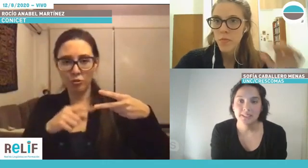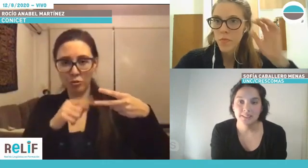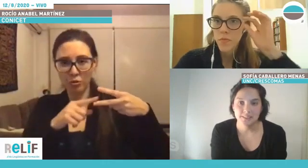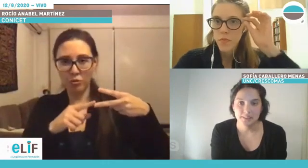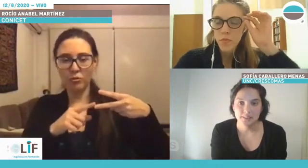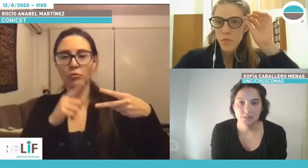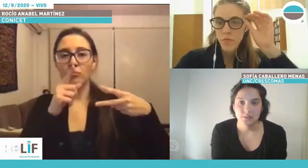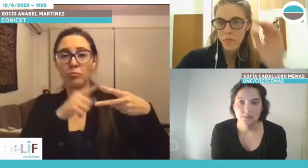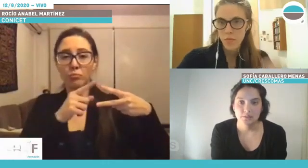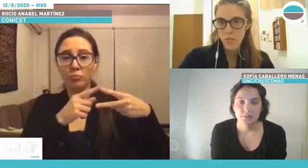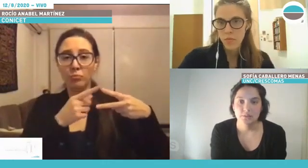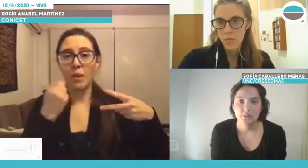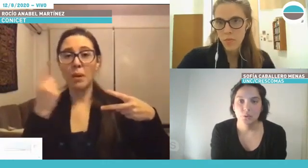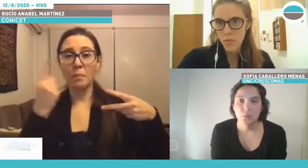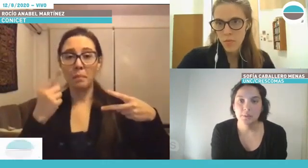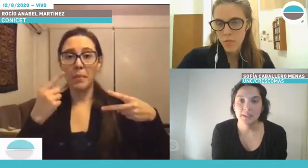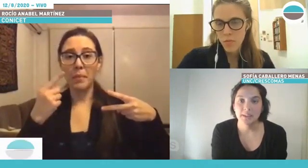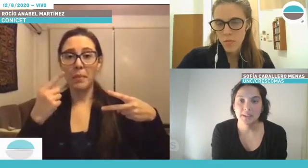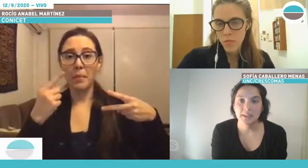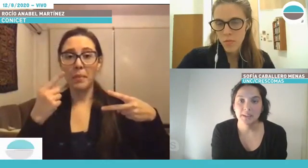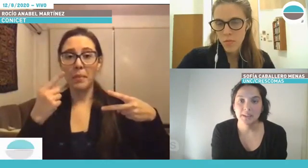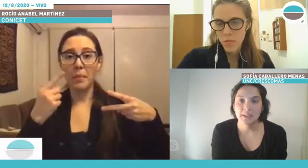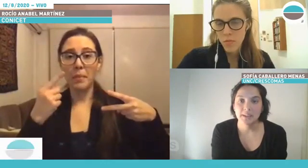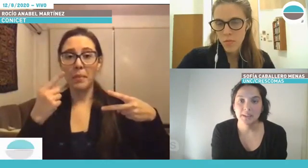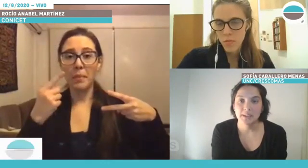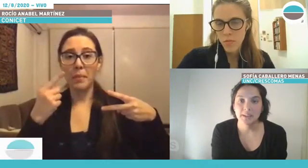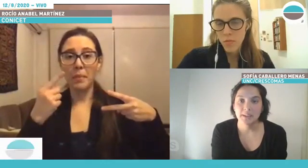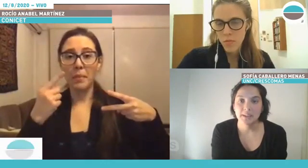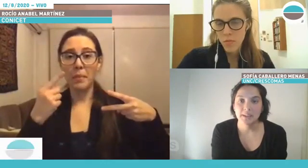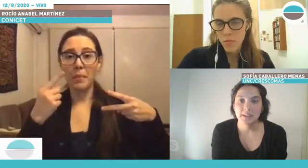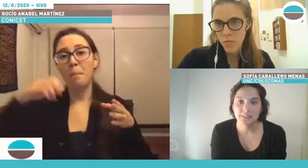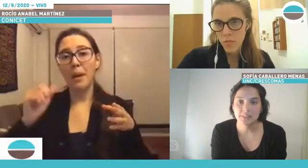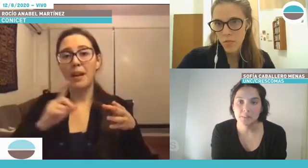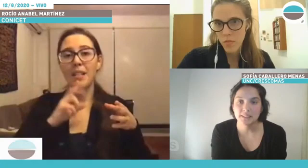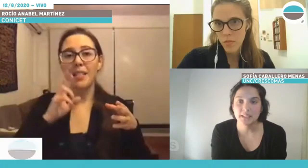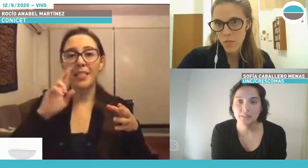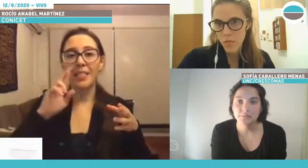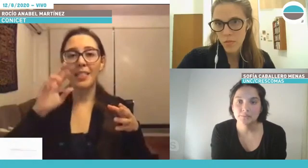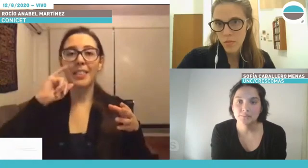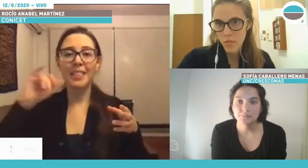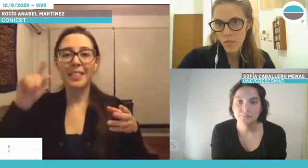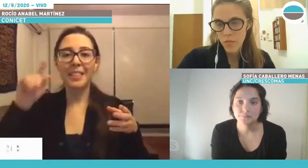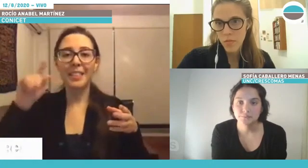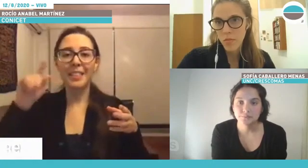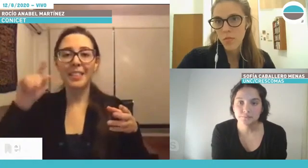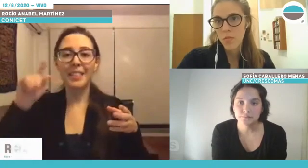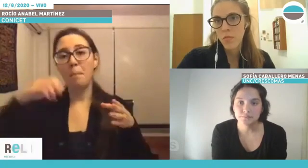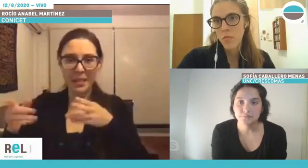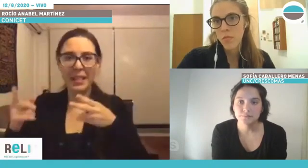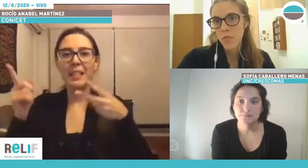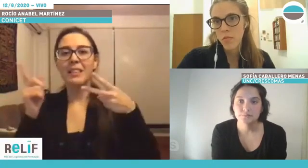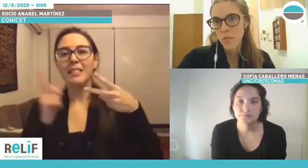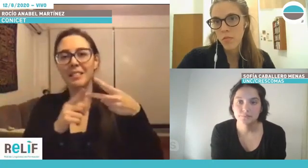Hay dos matrices. Una matriz, la primera sería la matriz segmental